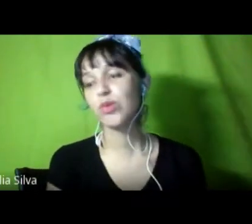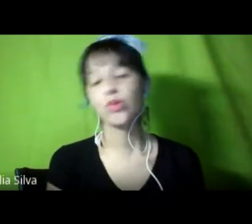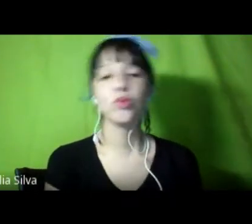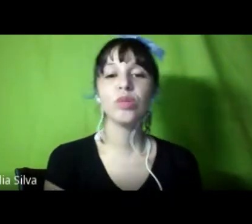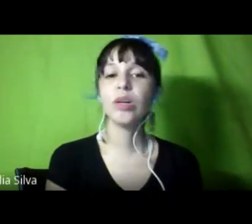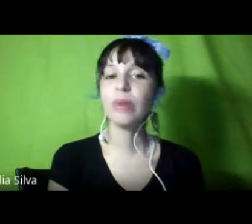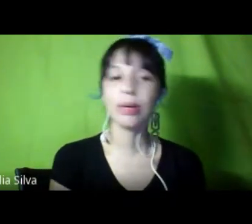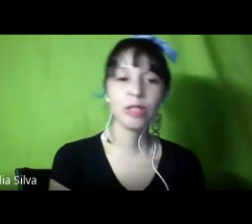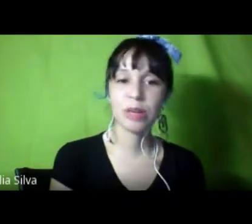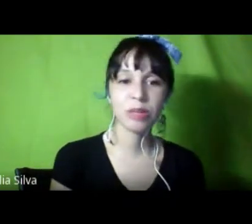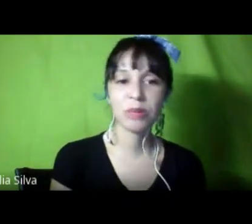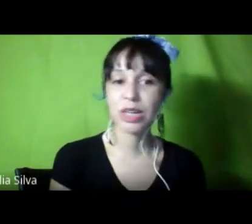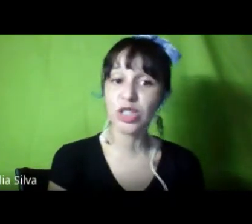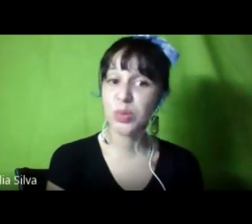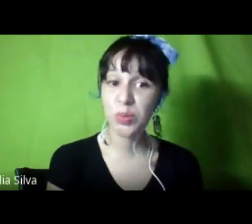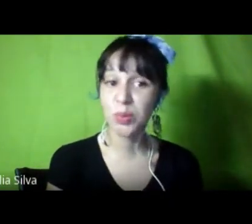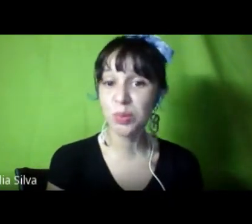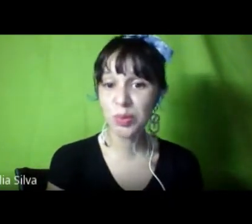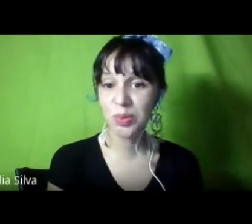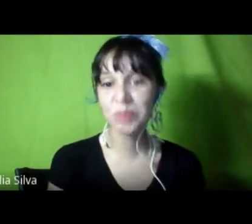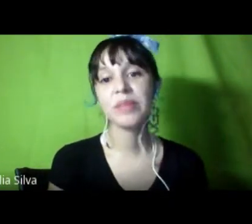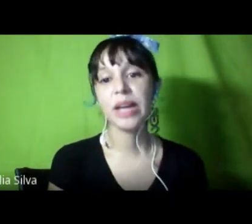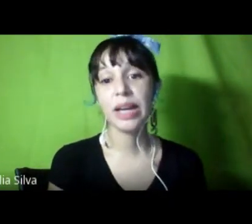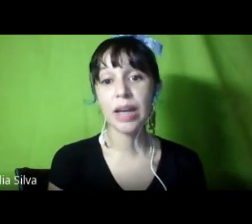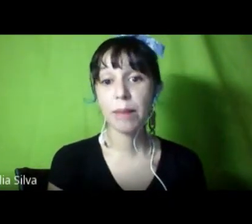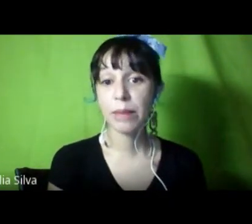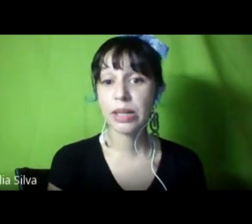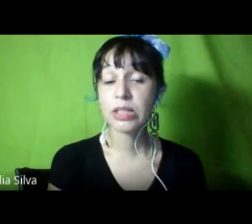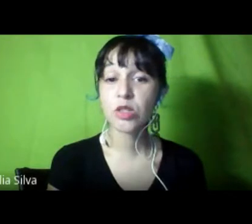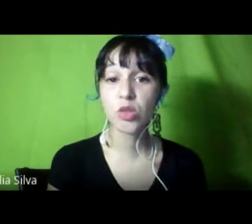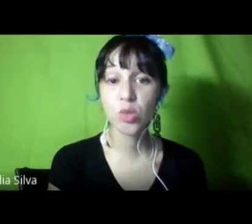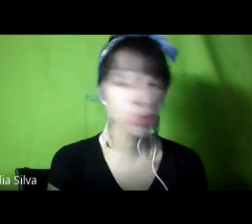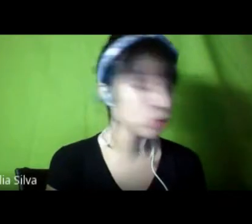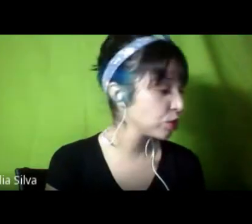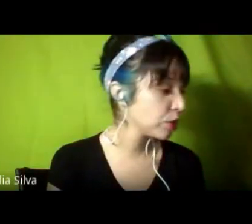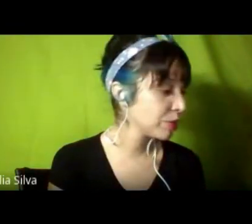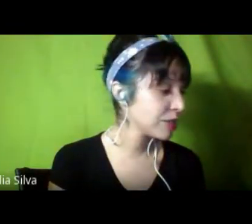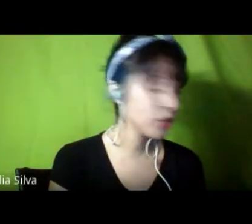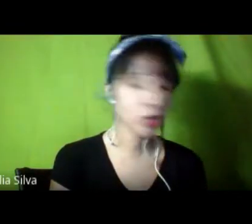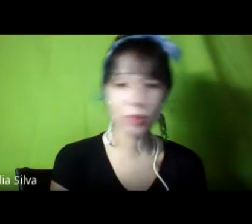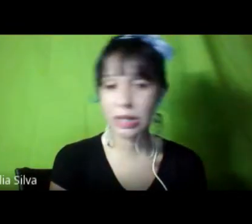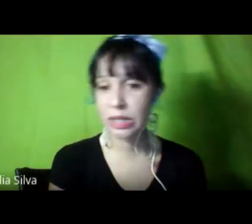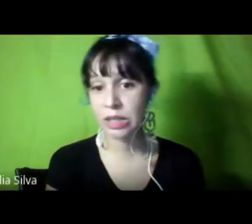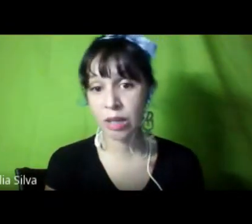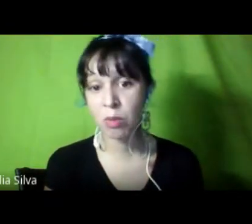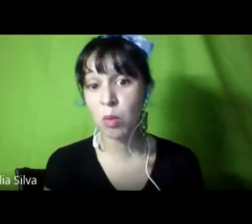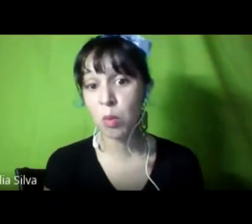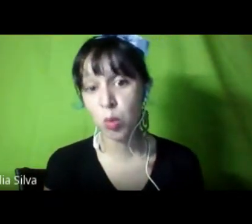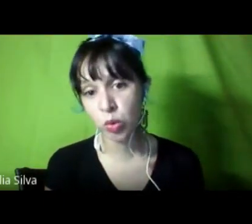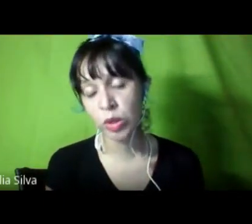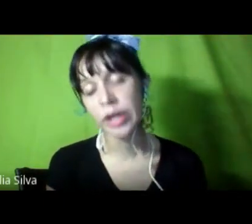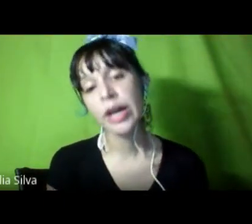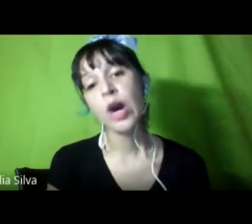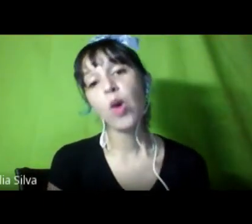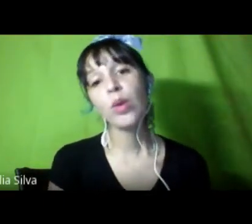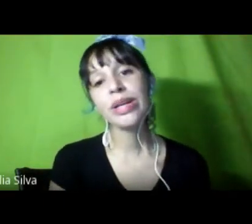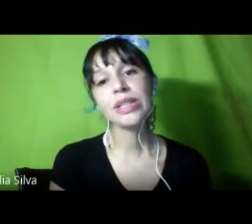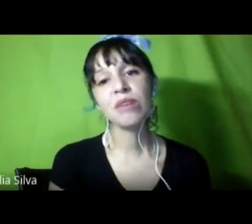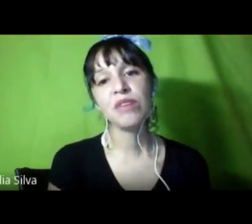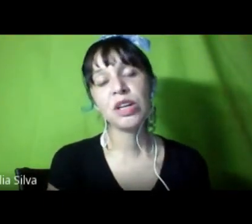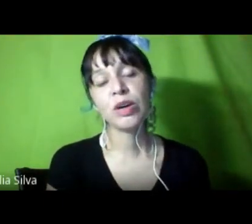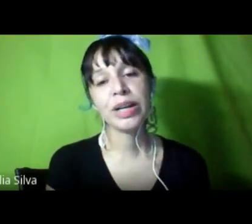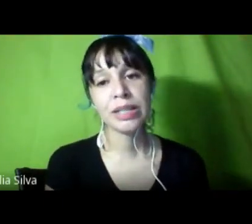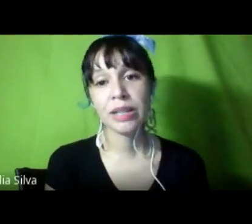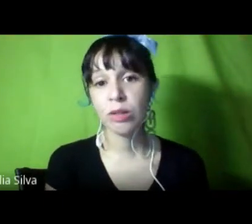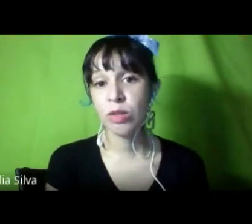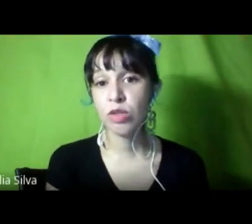1957, o surdo não é chamado mais de surdo-mudo. Ele é apenas surdo, não existe mais esse termo mudo. O INES, ele